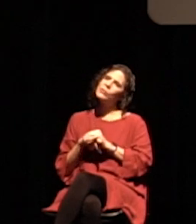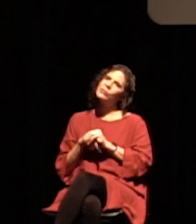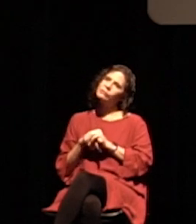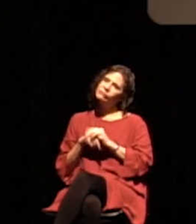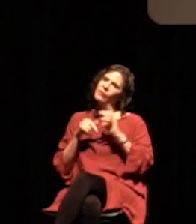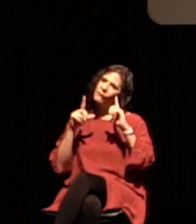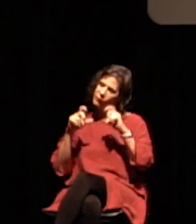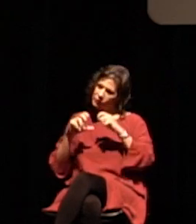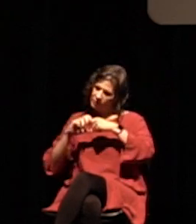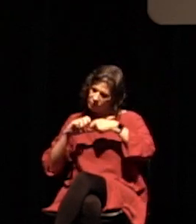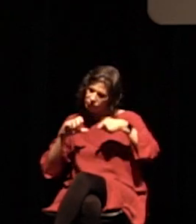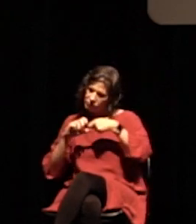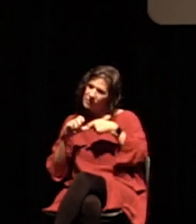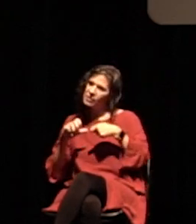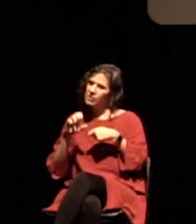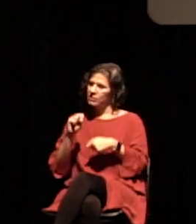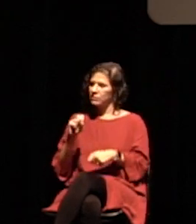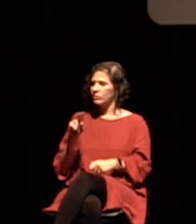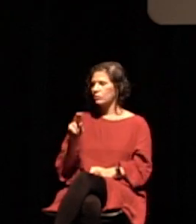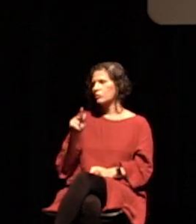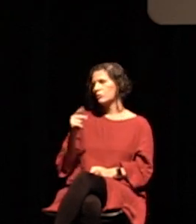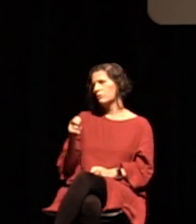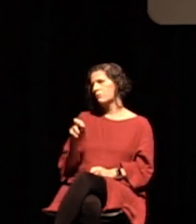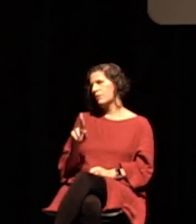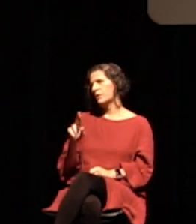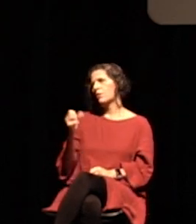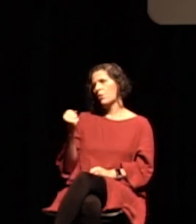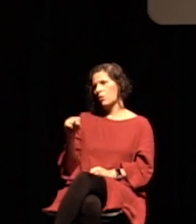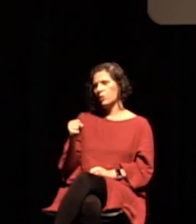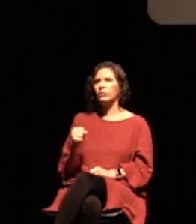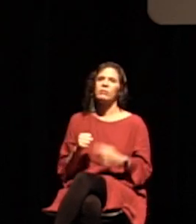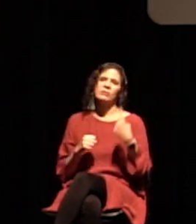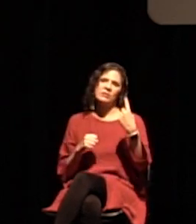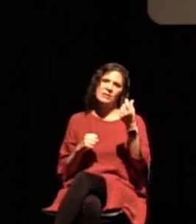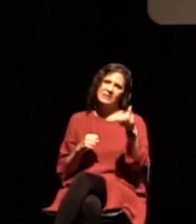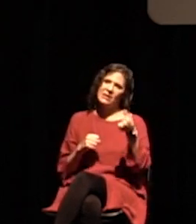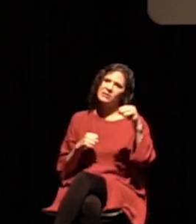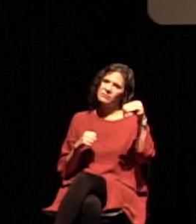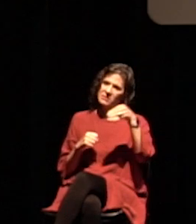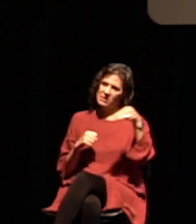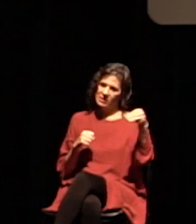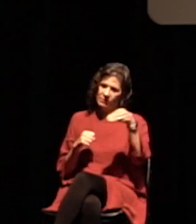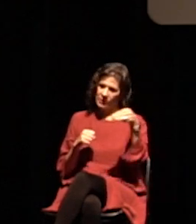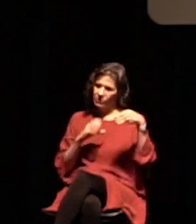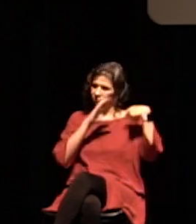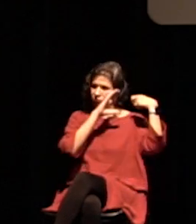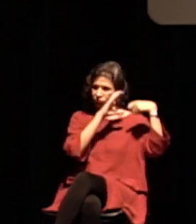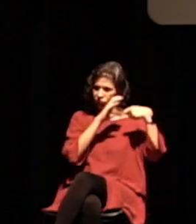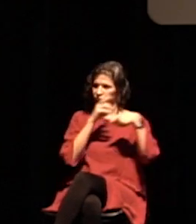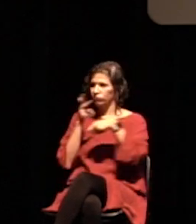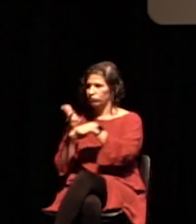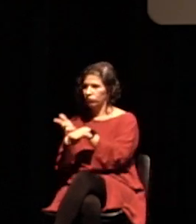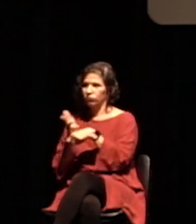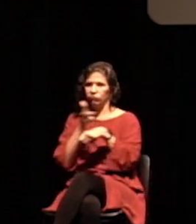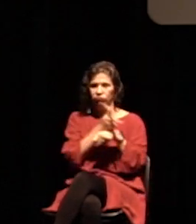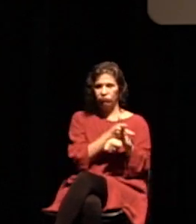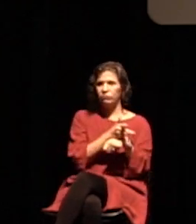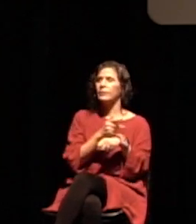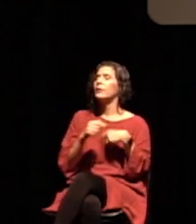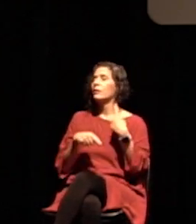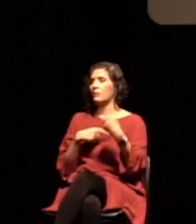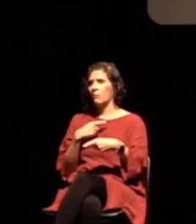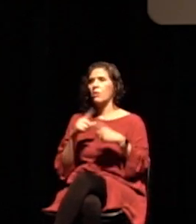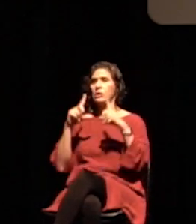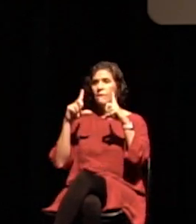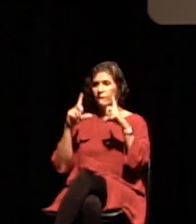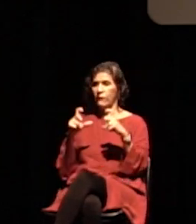8 e 16 milímetros. Depois, com a câmera fotográfica, com inicialmente os